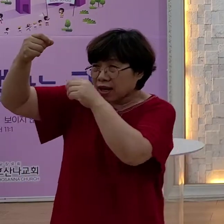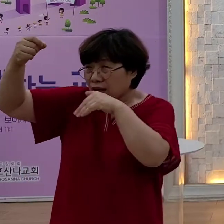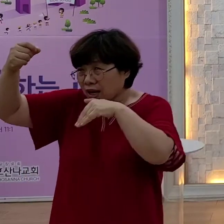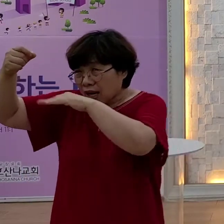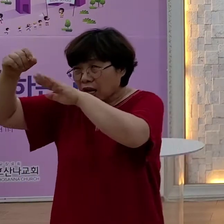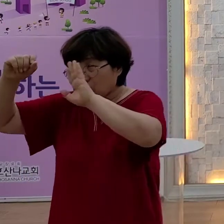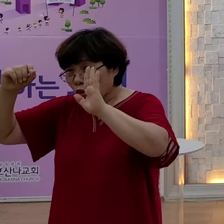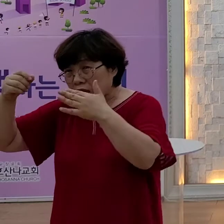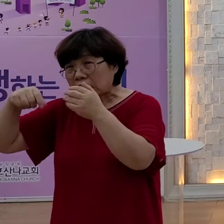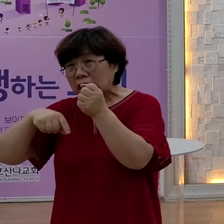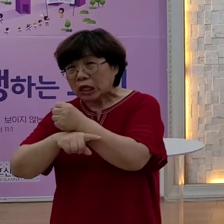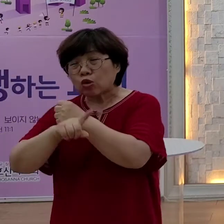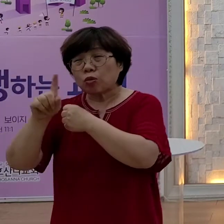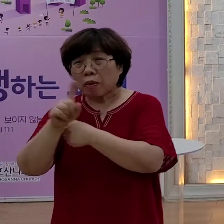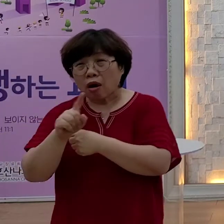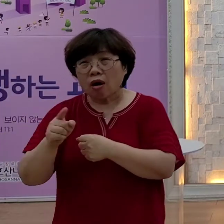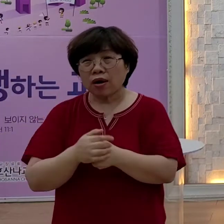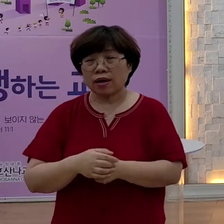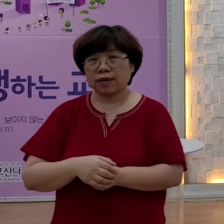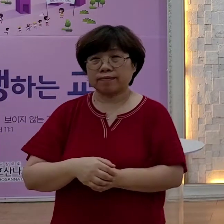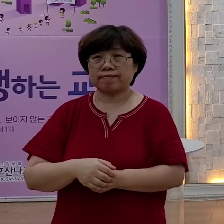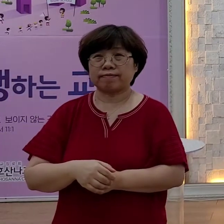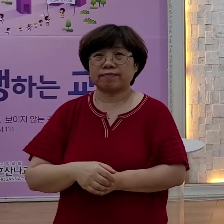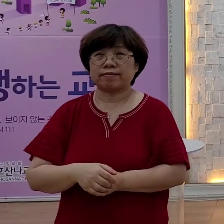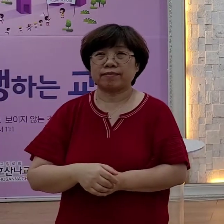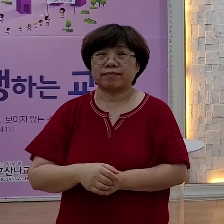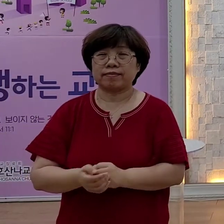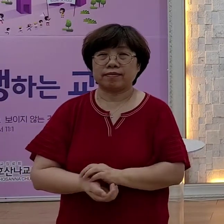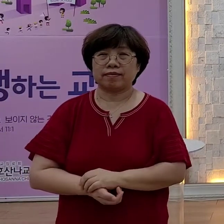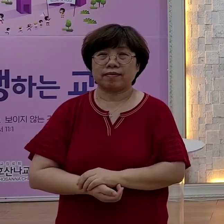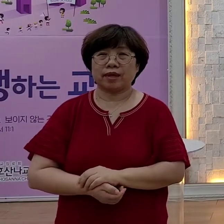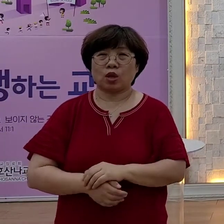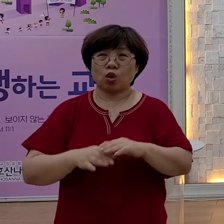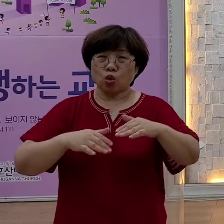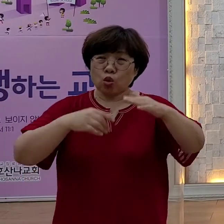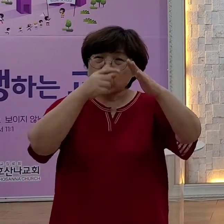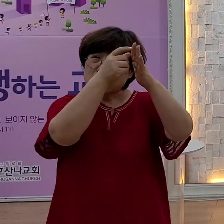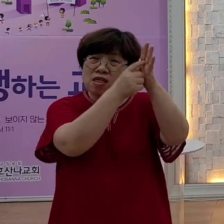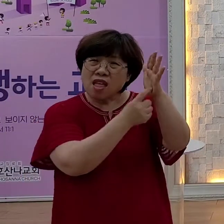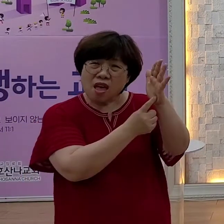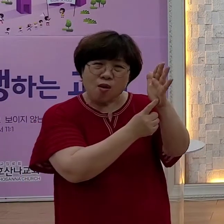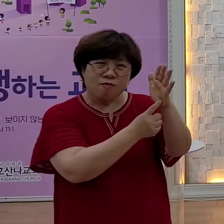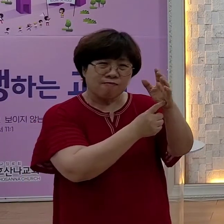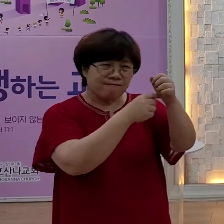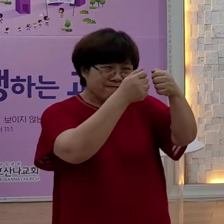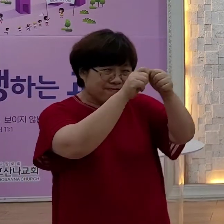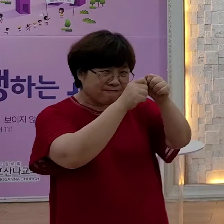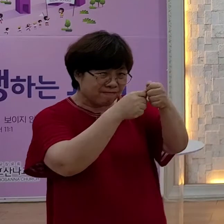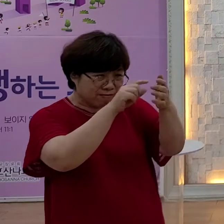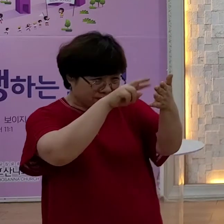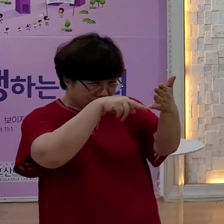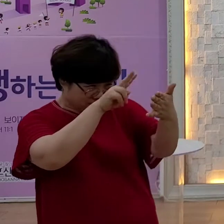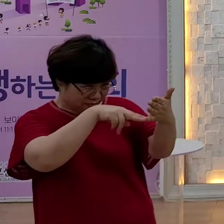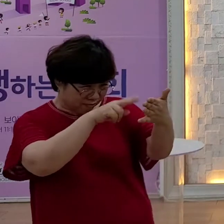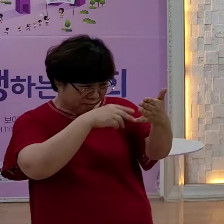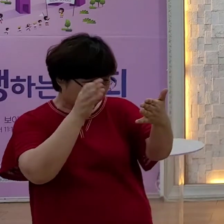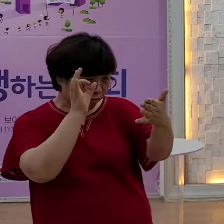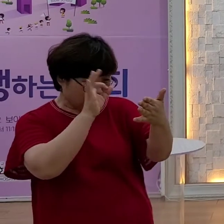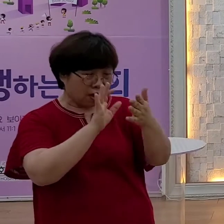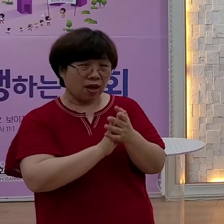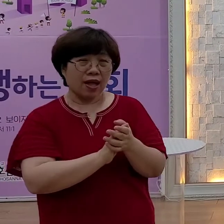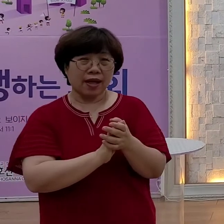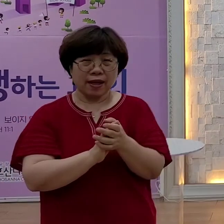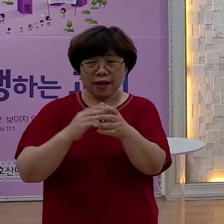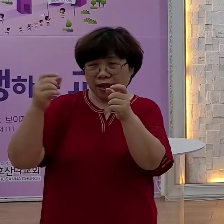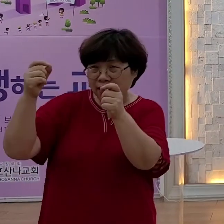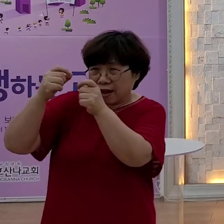본문에 계속 나옵니다. 여러분 제가 여기서 지어내가지고 한 말이 아니라 오늘 본문을 쭉 읽어보세요. 제가 한 말이 그대로 나오잖아요. 가까이